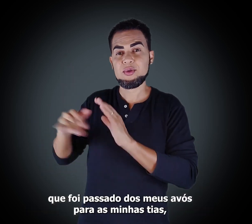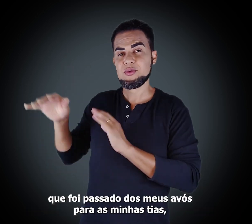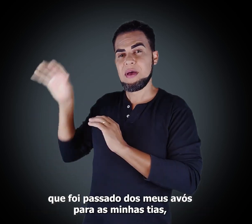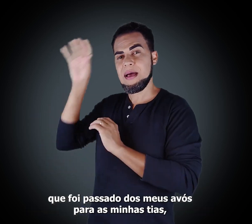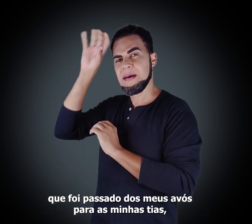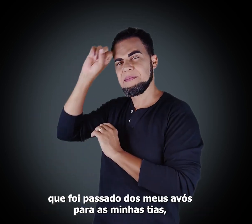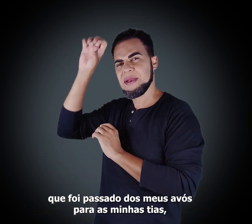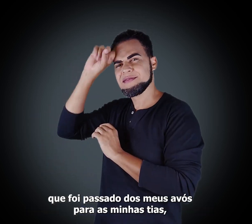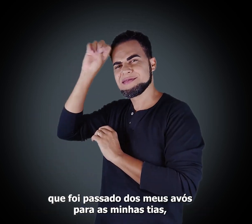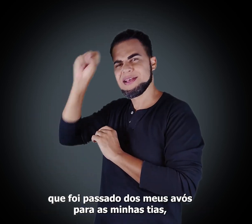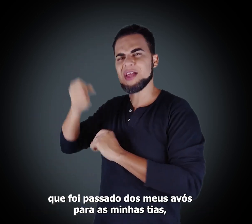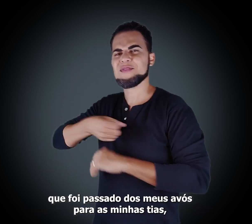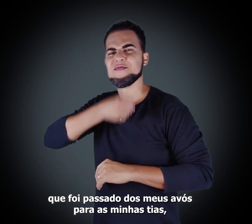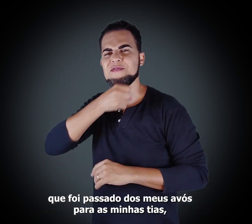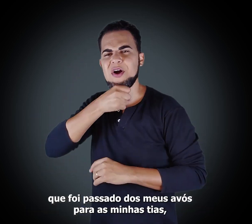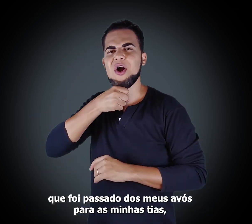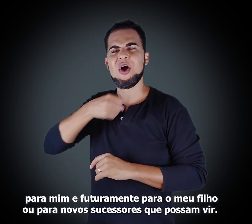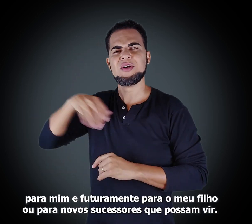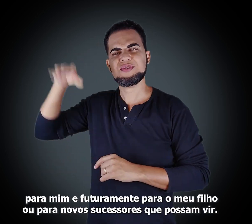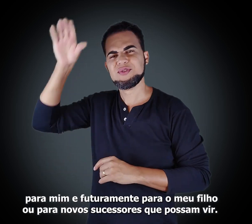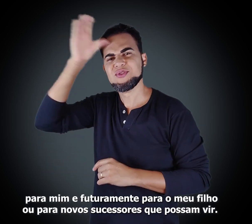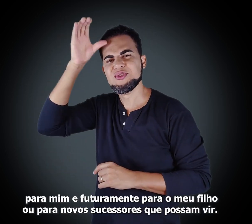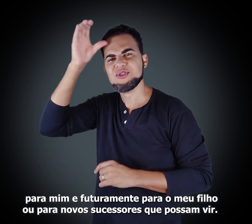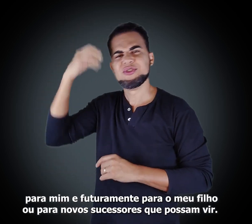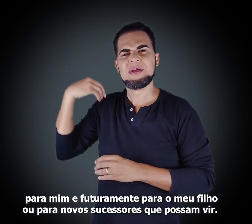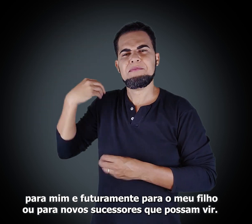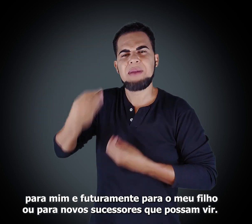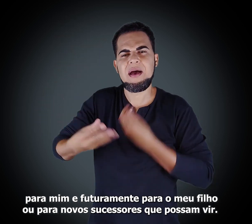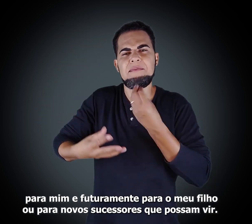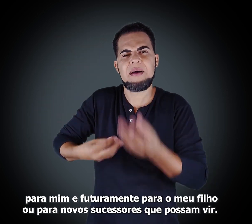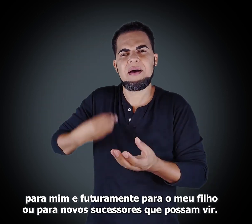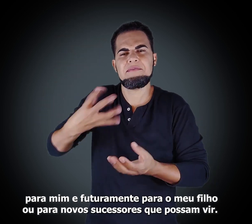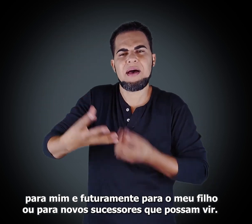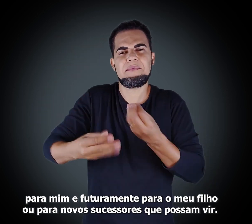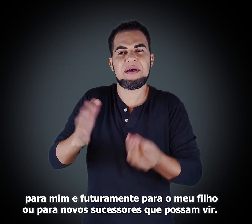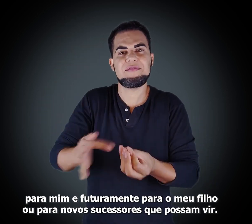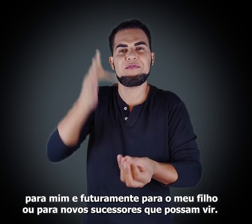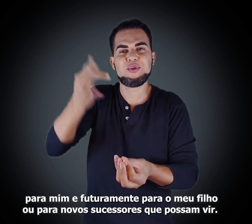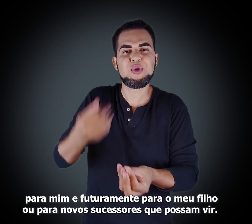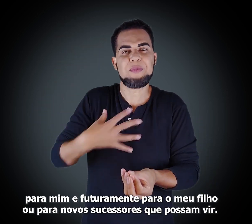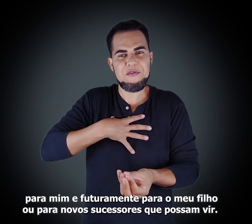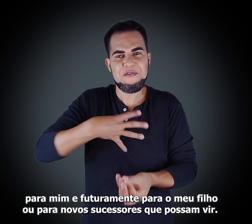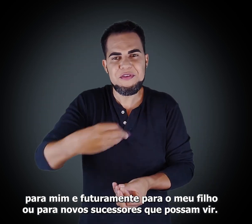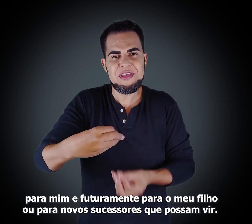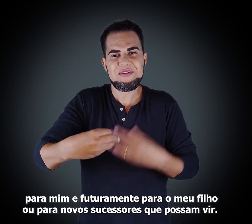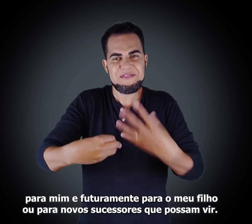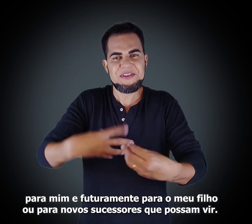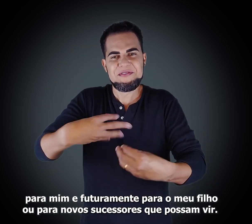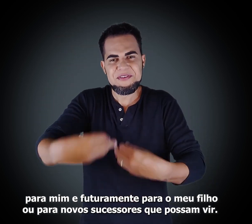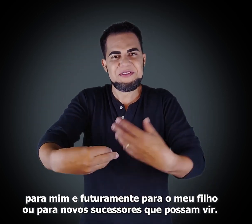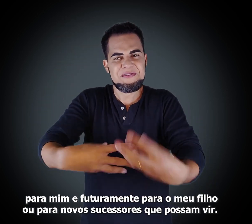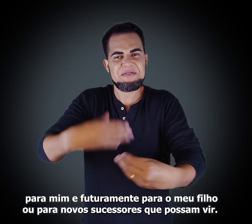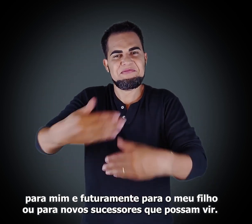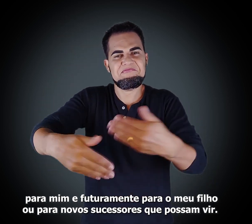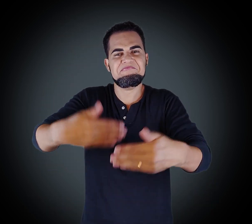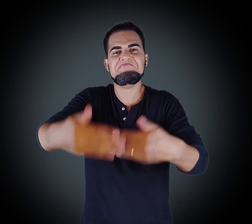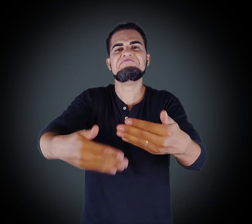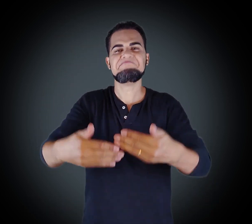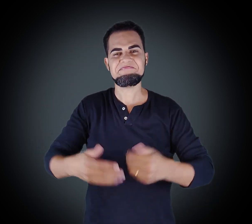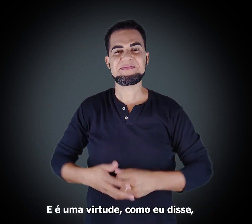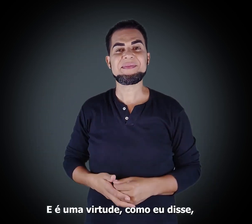que foi passado dos meus avós, para as minhas tias, para mim e futuramente para o meu filho, ou para novos sucessores que possam